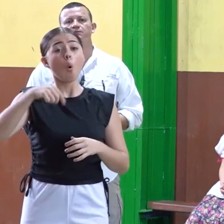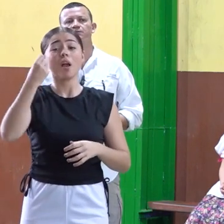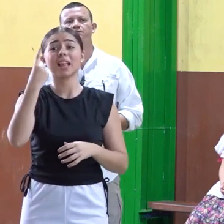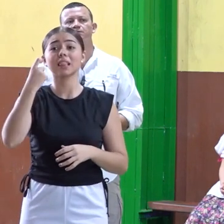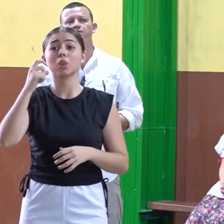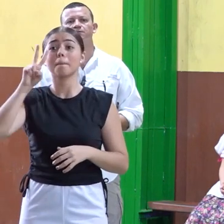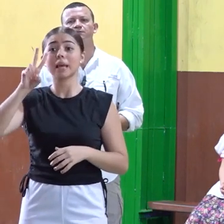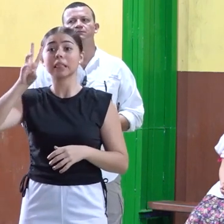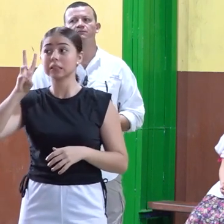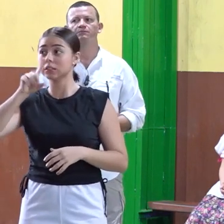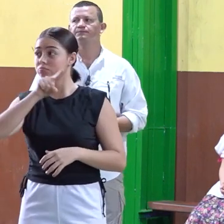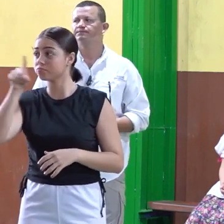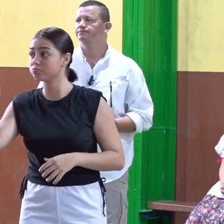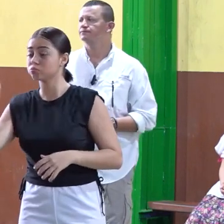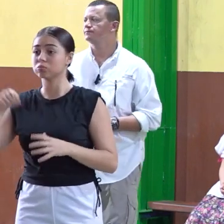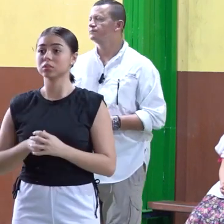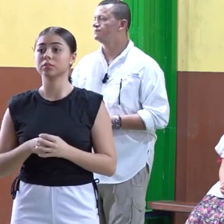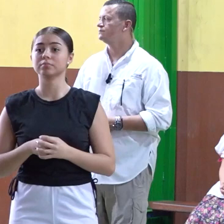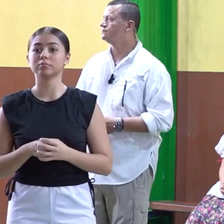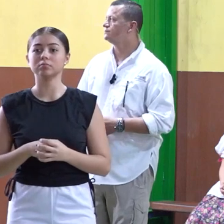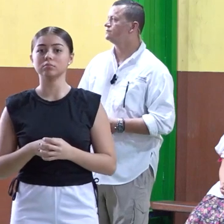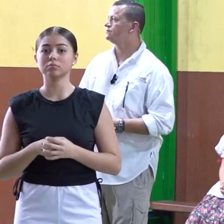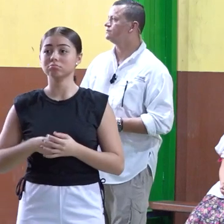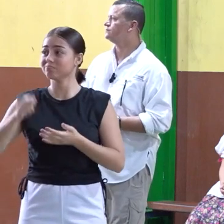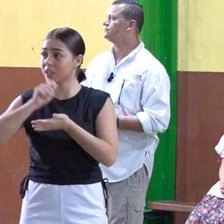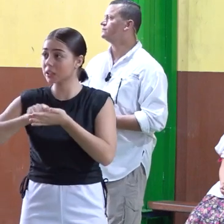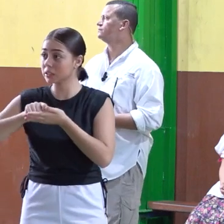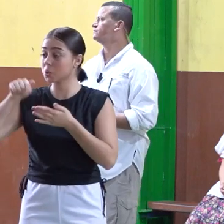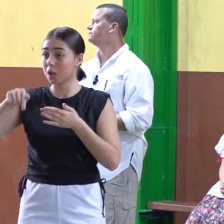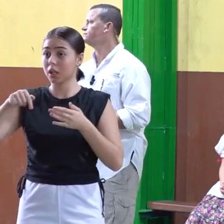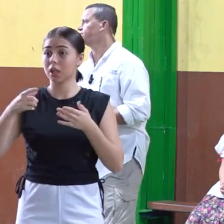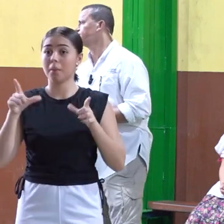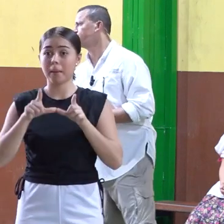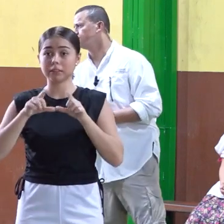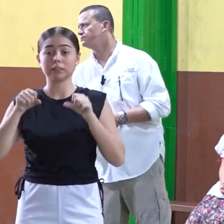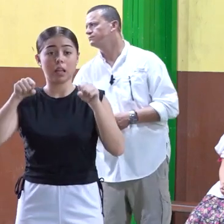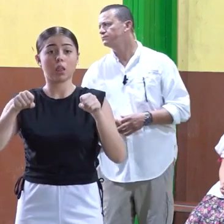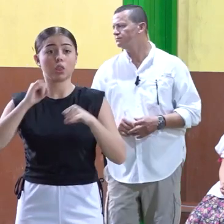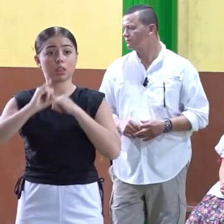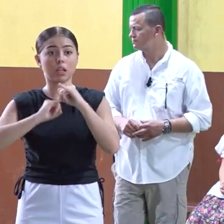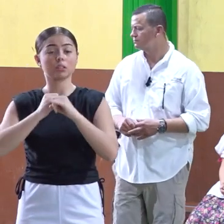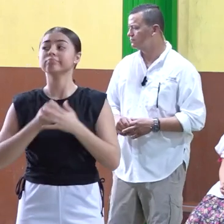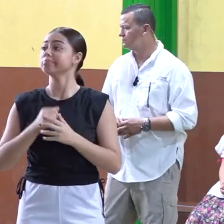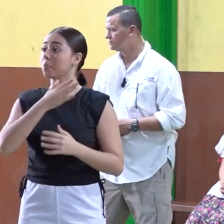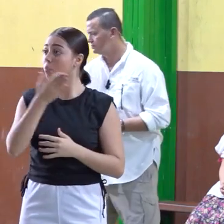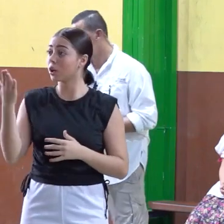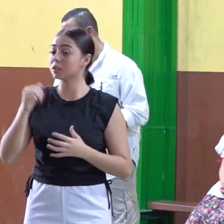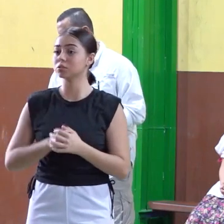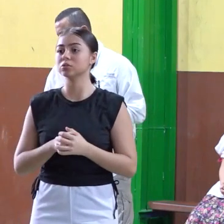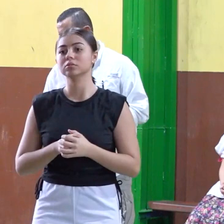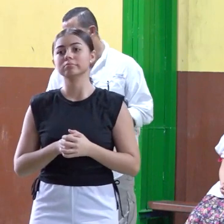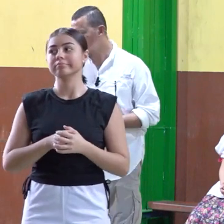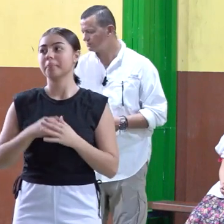son 26 de ustedes que están inscritos en esta modalidad. Es por eso que muchachas, la mayoría